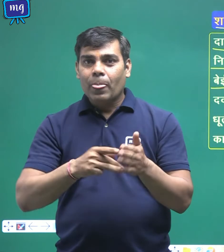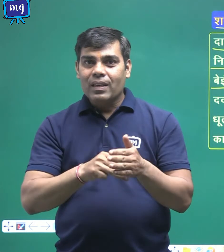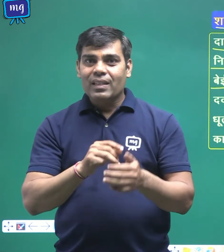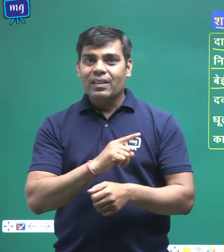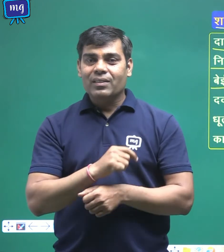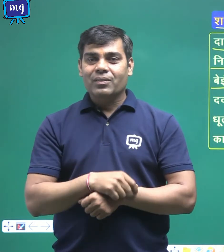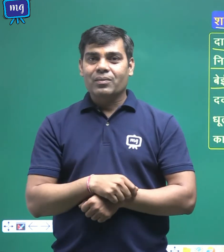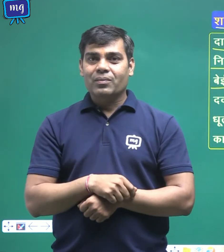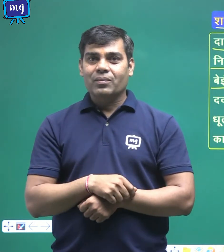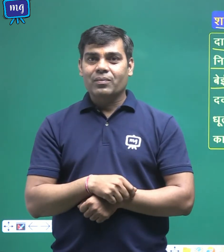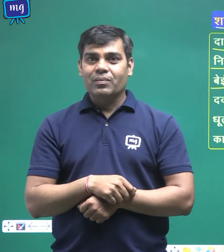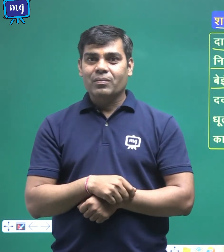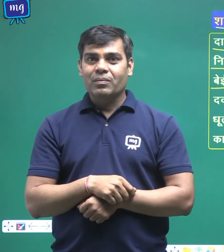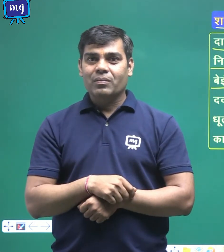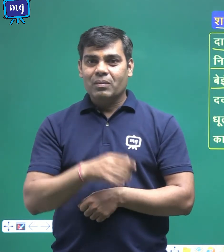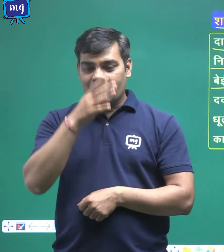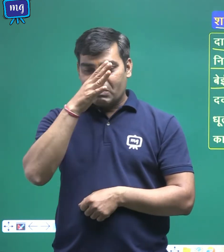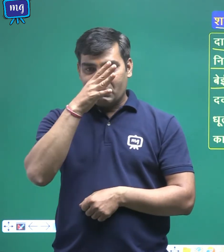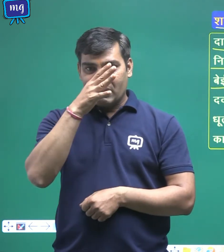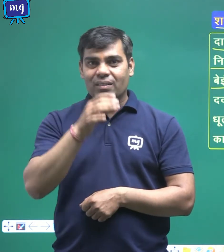है झूठा।